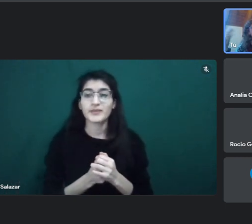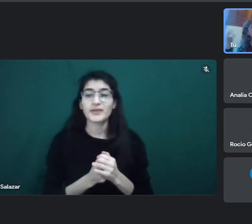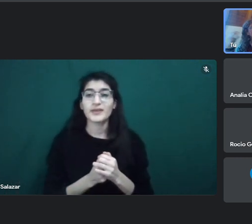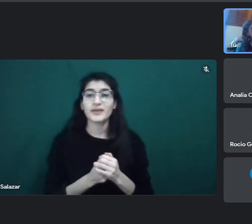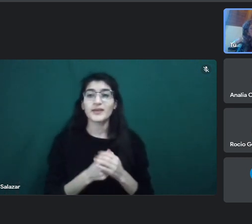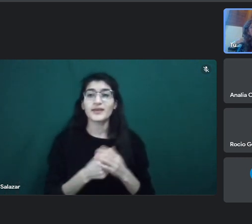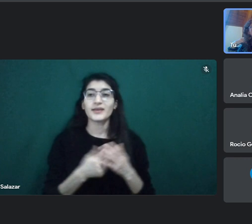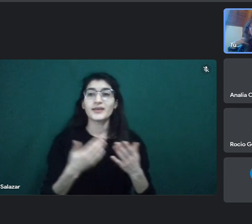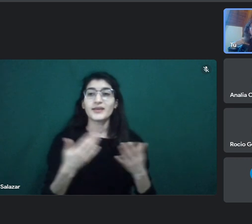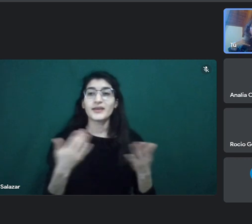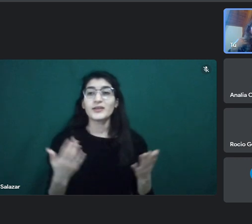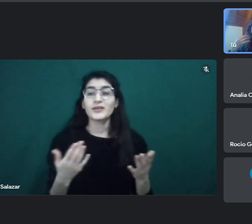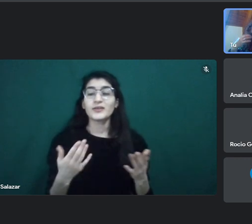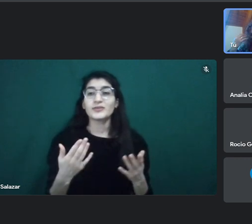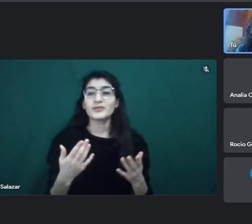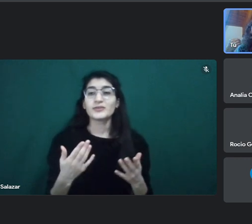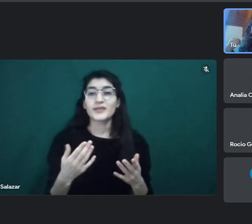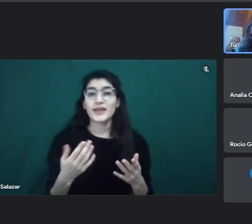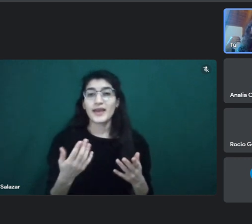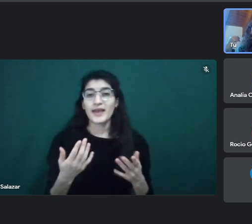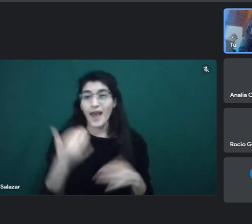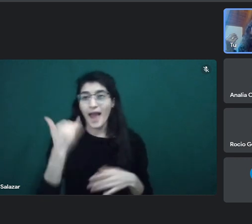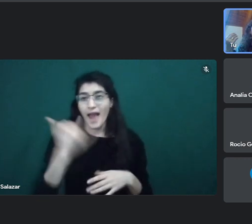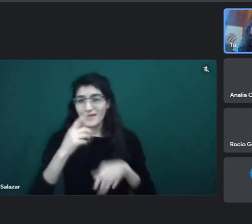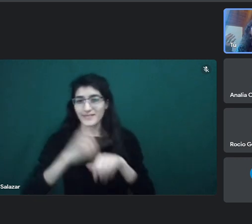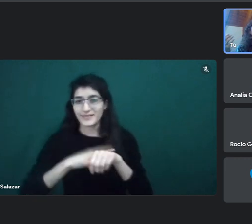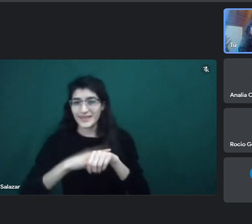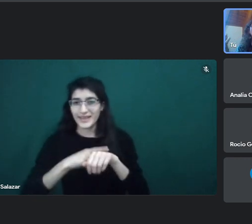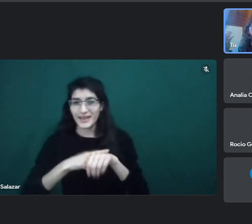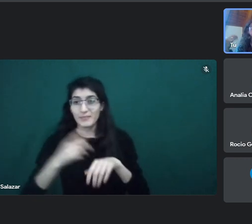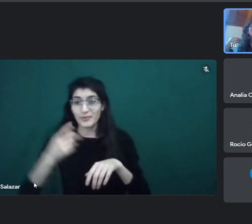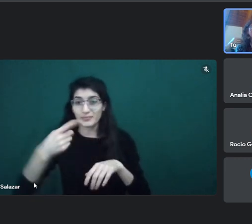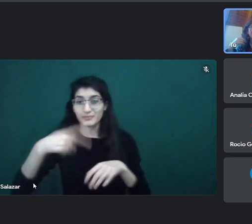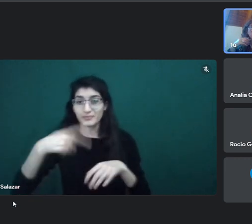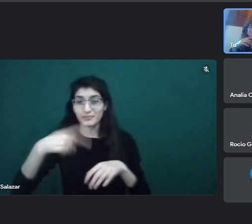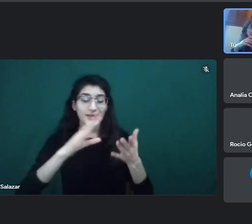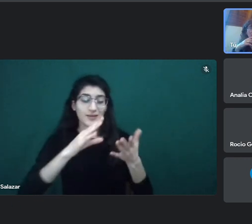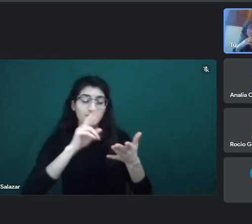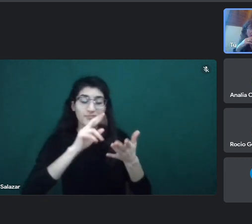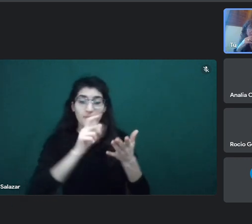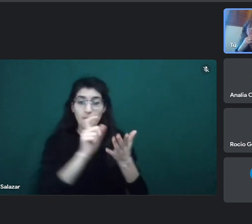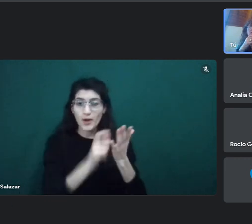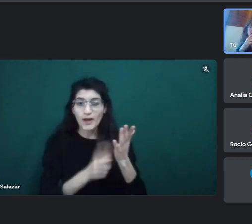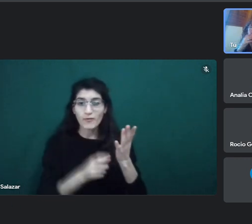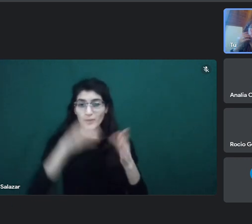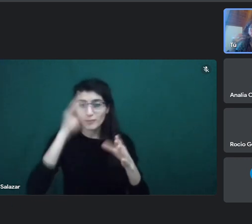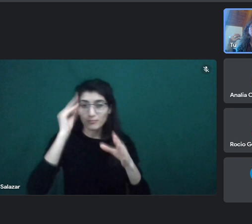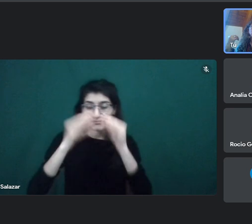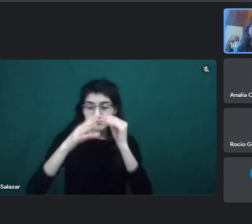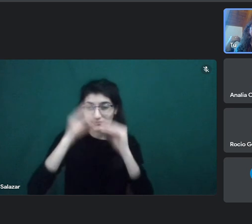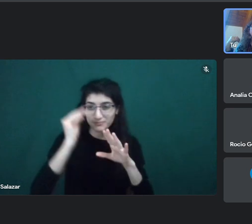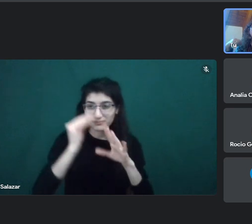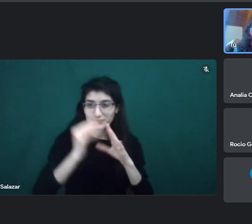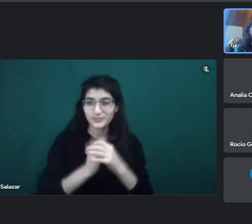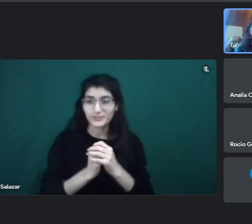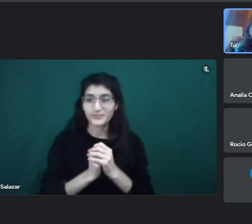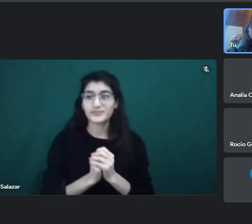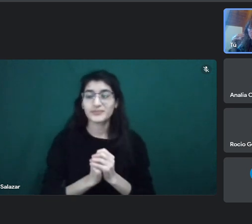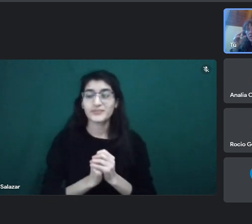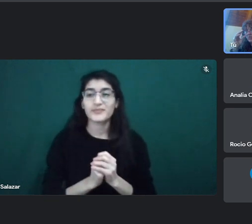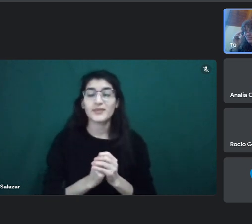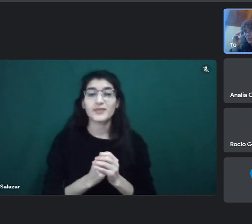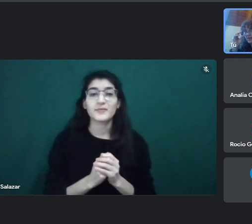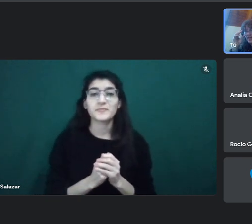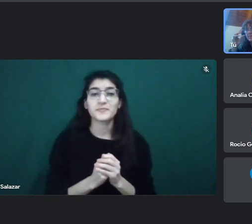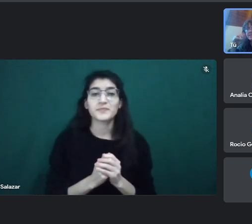de finales o eso, para ponerse al día e incorporar el vocabulario si no pudieron hacerlo hasta ahora. Entonces, falta de también es algo que lo